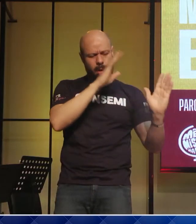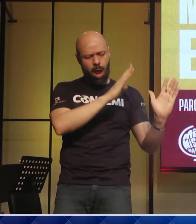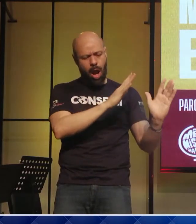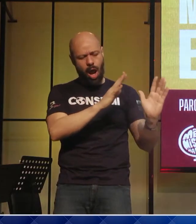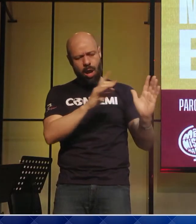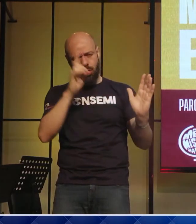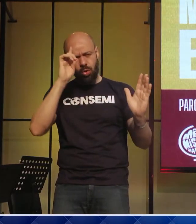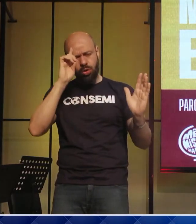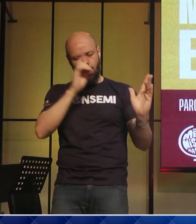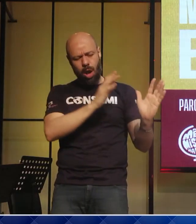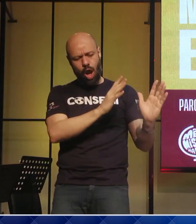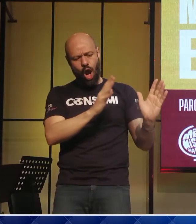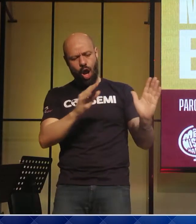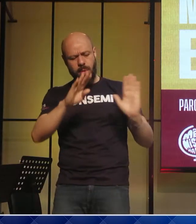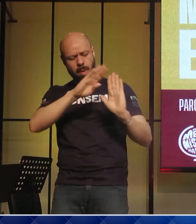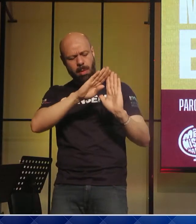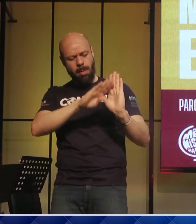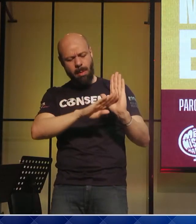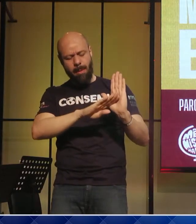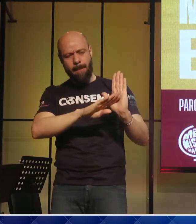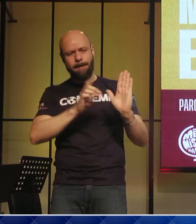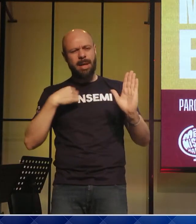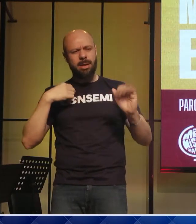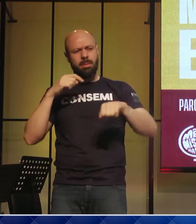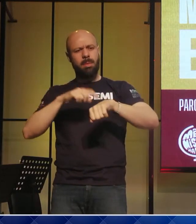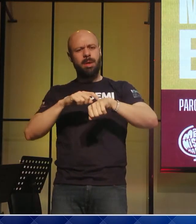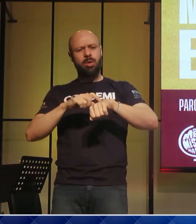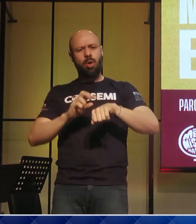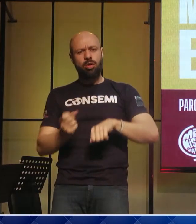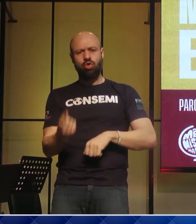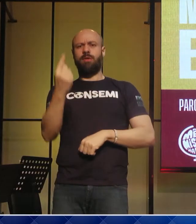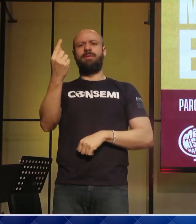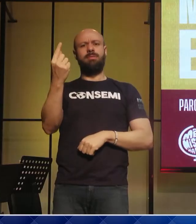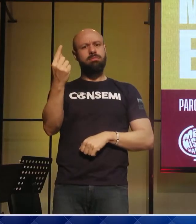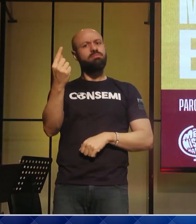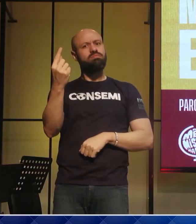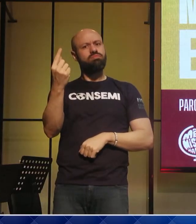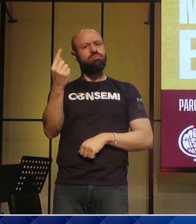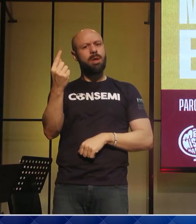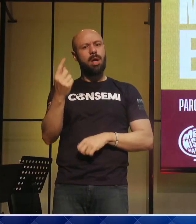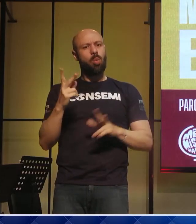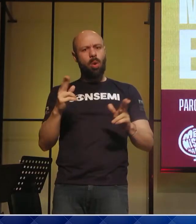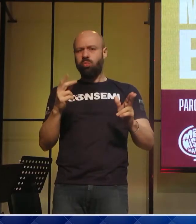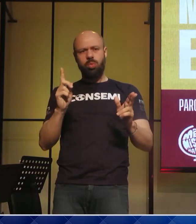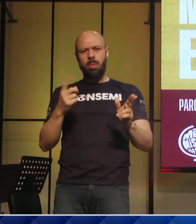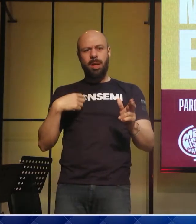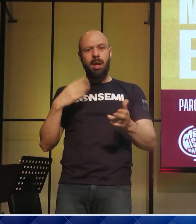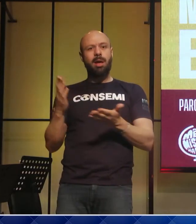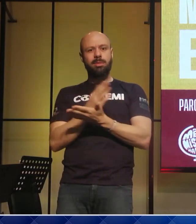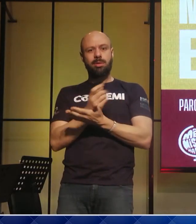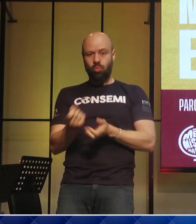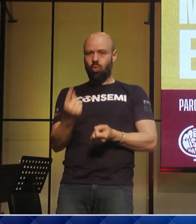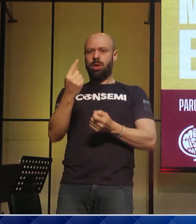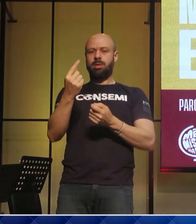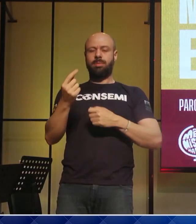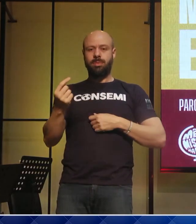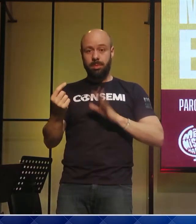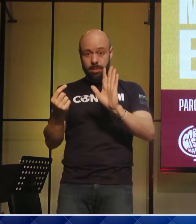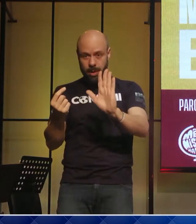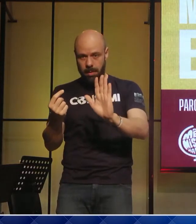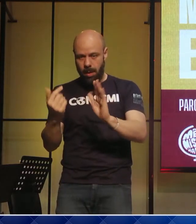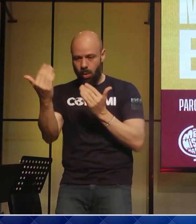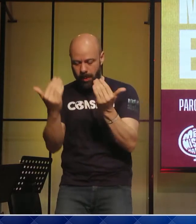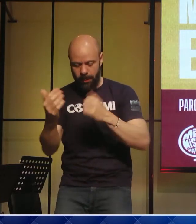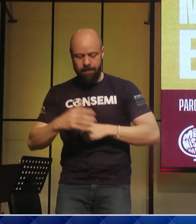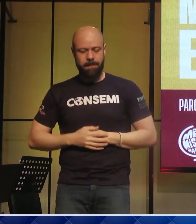formidáveis, momentos diferentes. E eu vejo isso em missão. Eu vejo isso na obra de Deus,